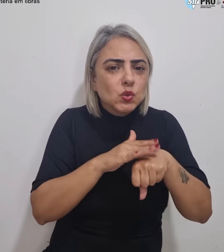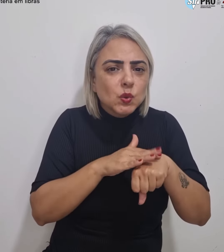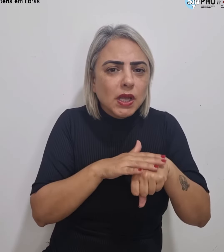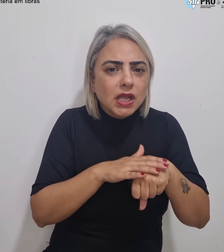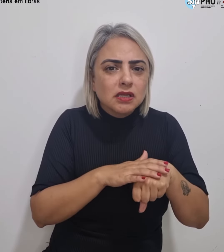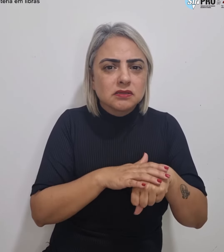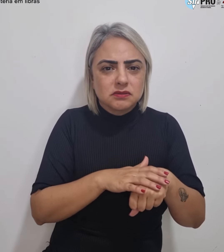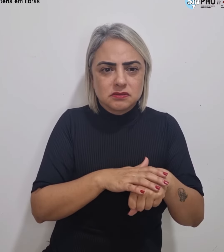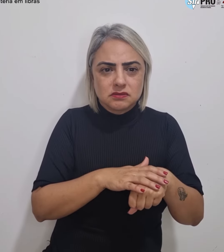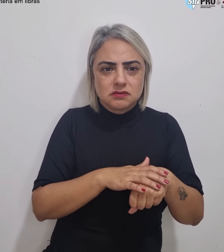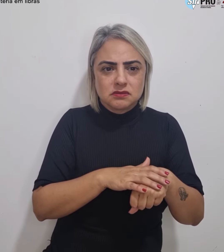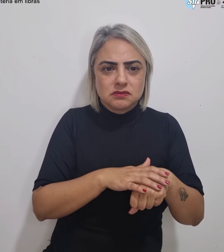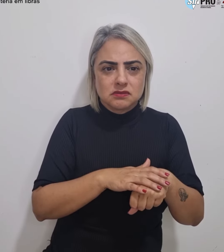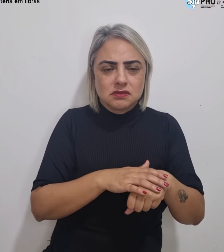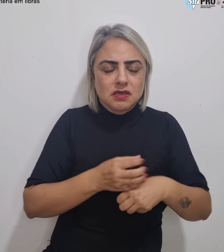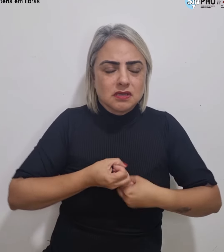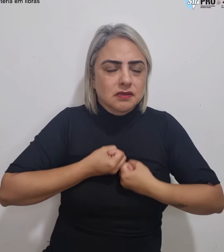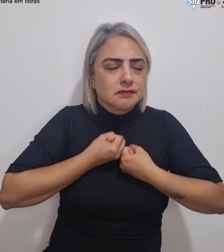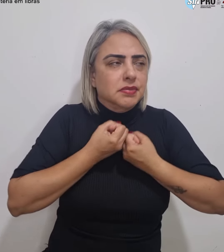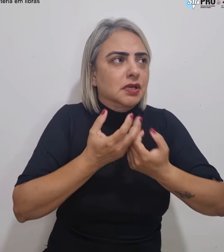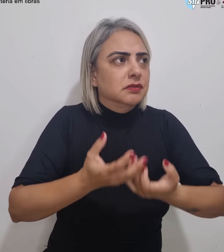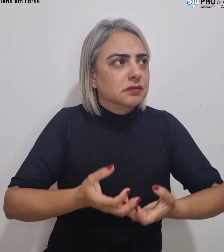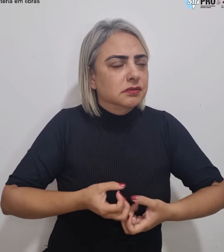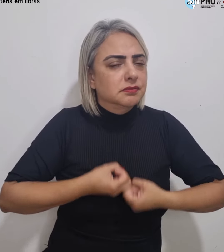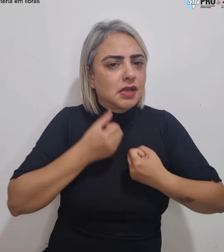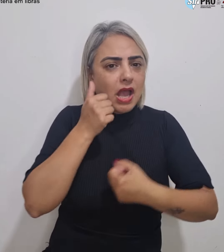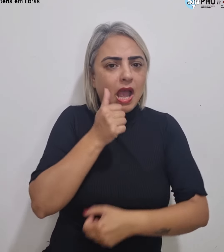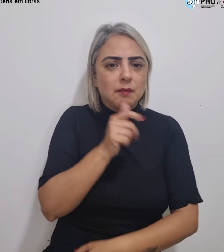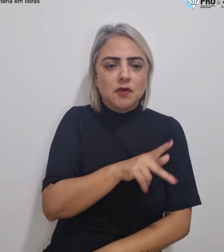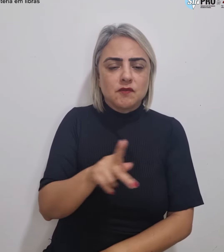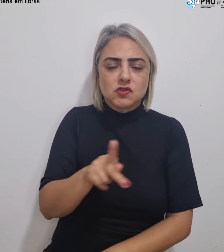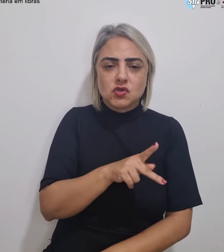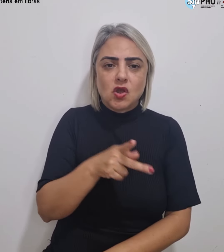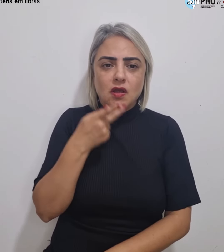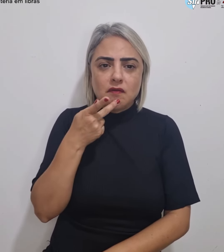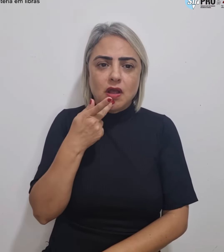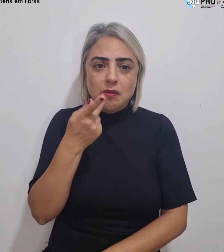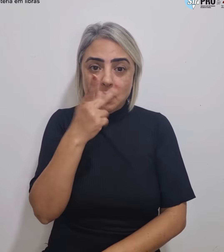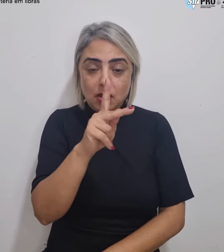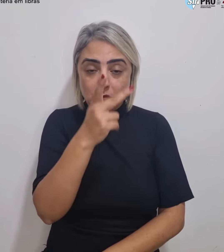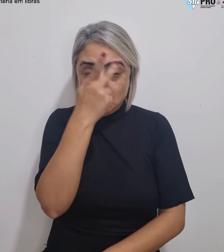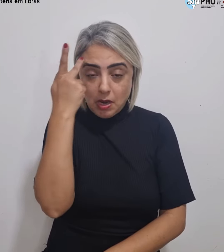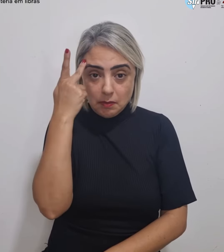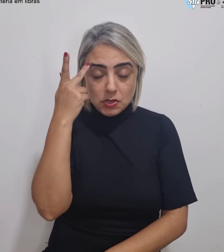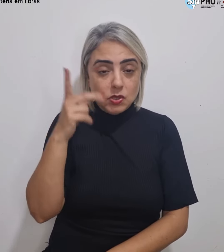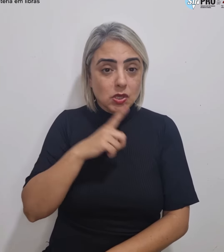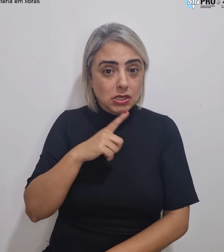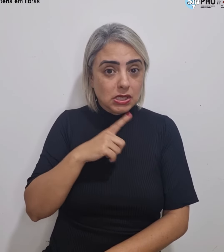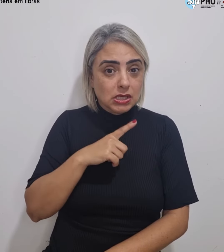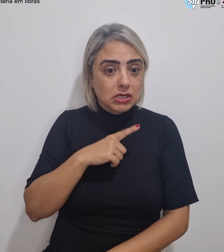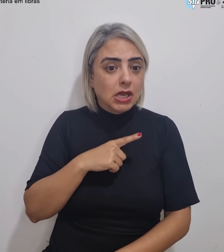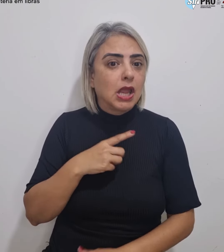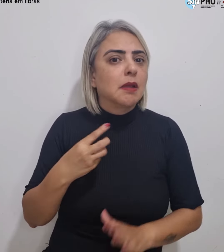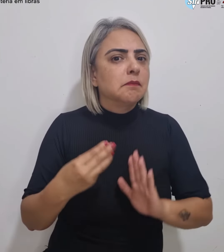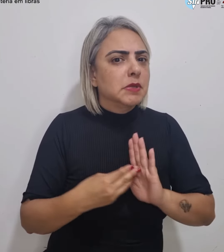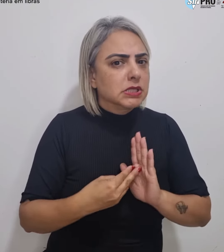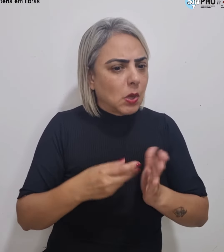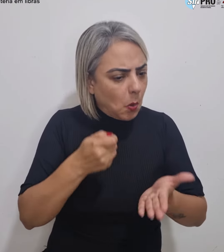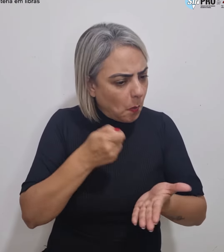Em desabafo, a professora diz que, para uma pessoa comprometida com a missão da educação, que é